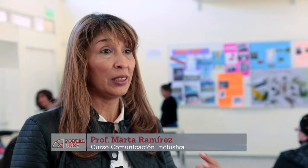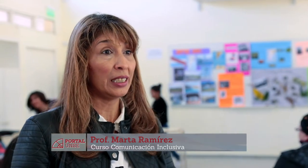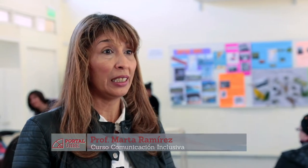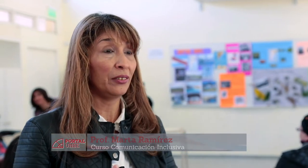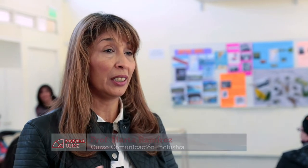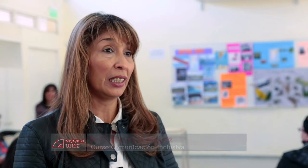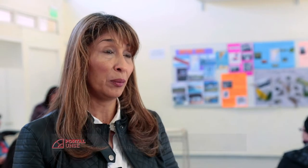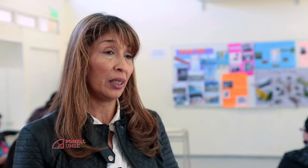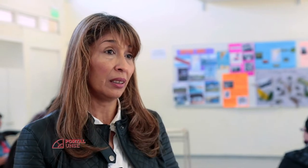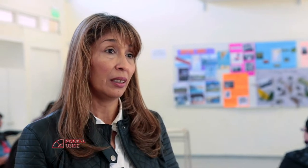seña diferente a la mía.